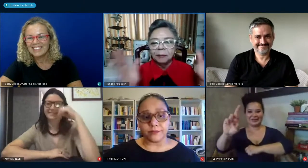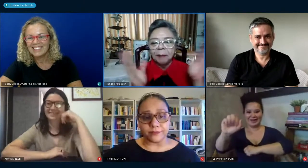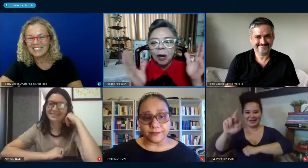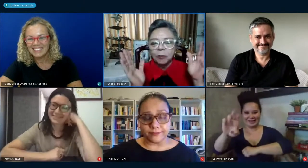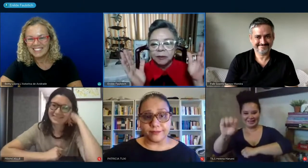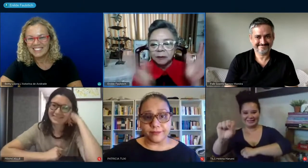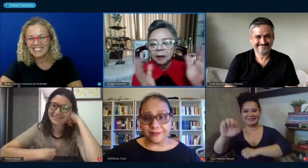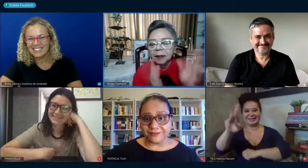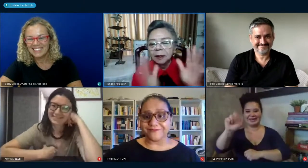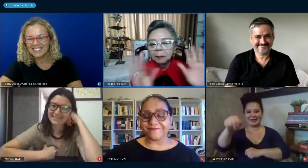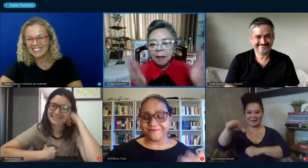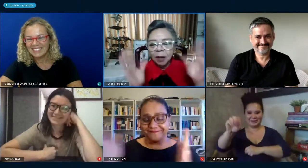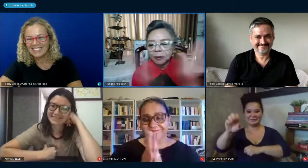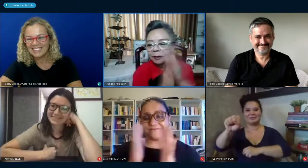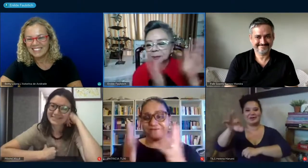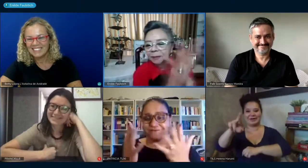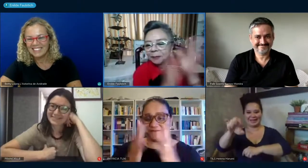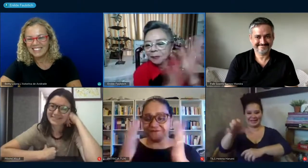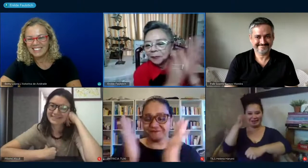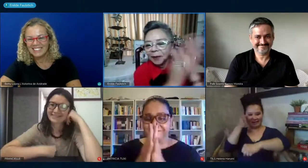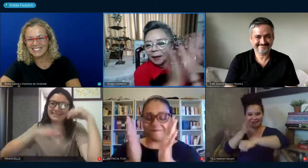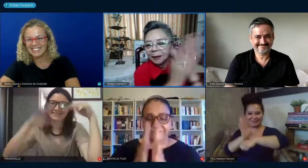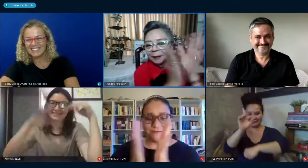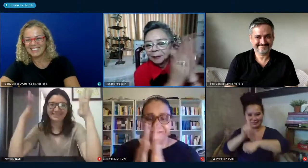Para, palmas, palmas.